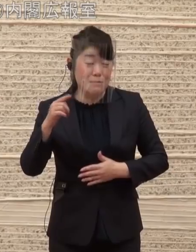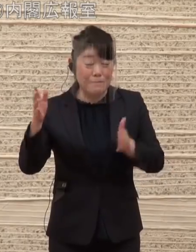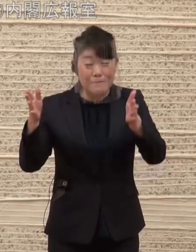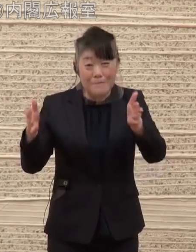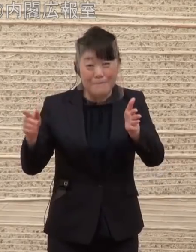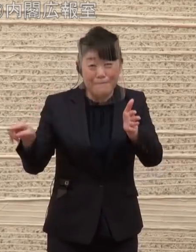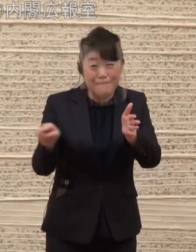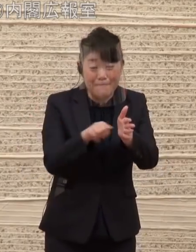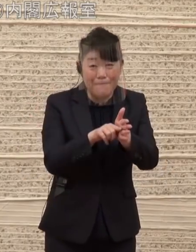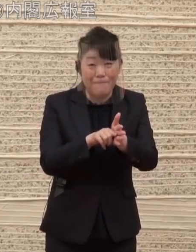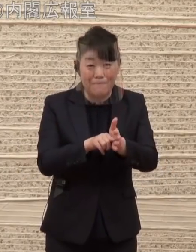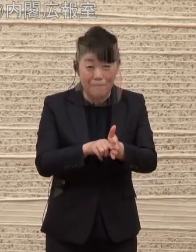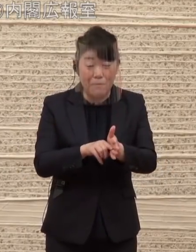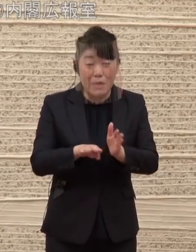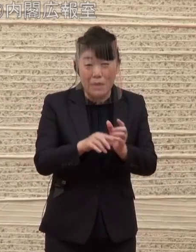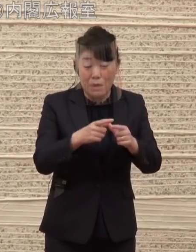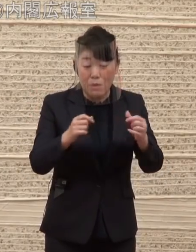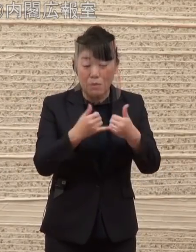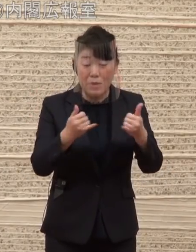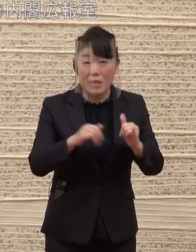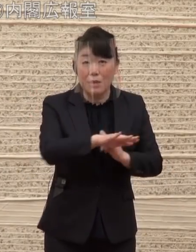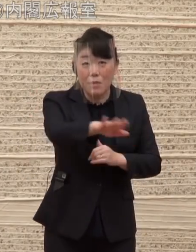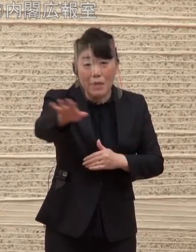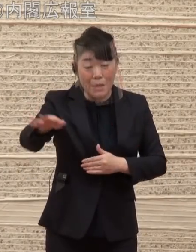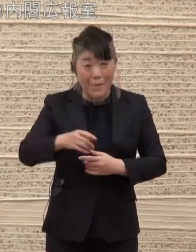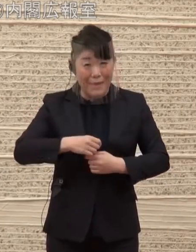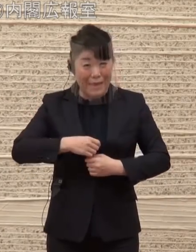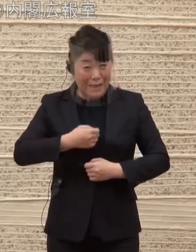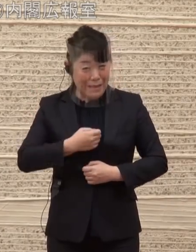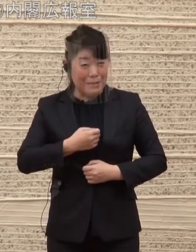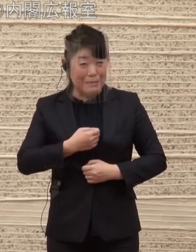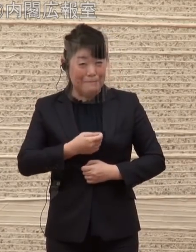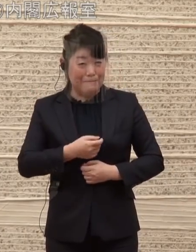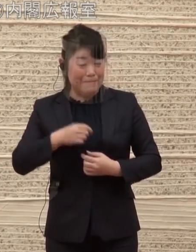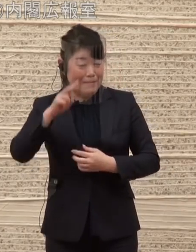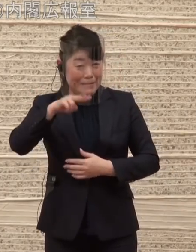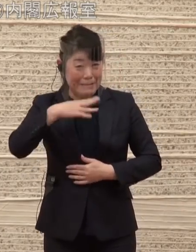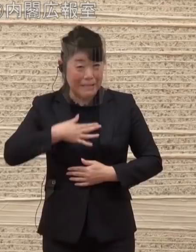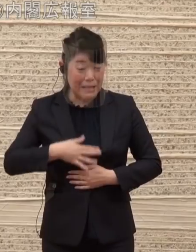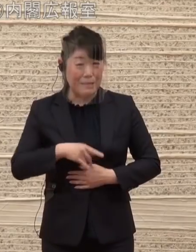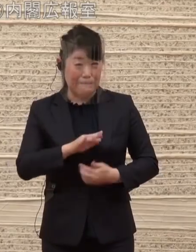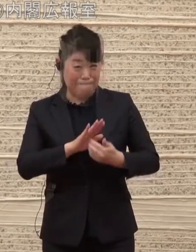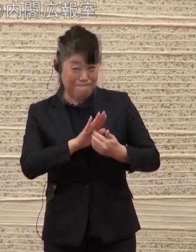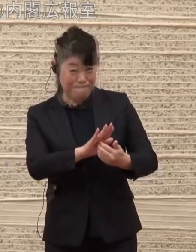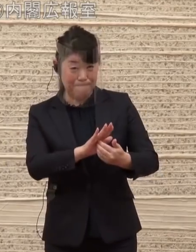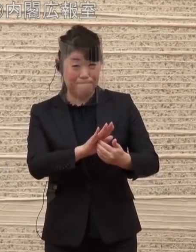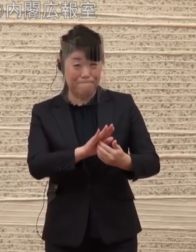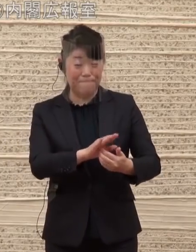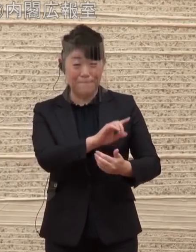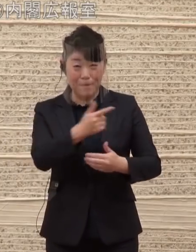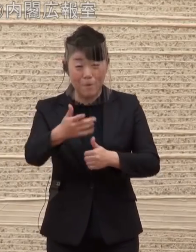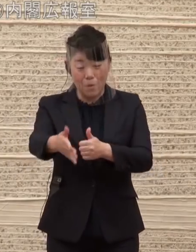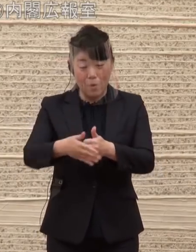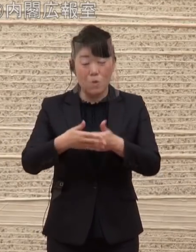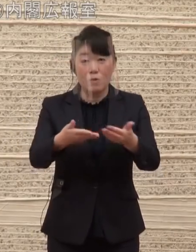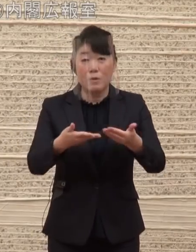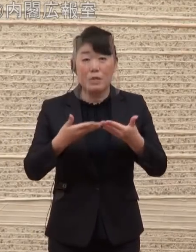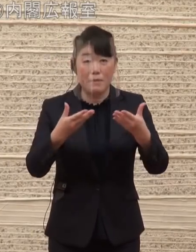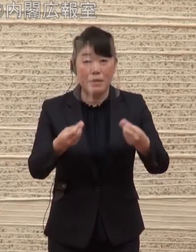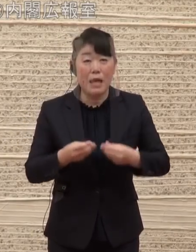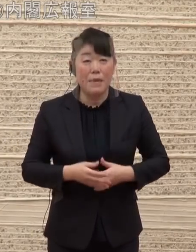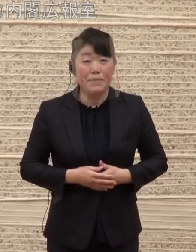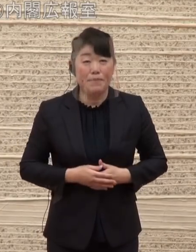正しく恐れ必要な行動変容に協力してくださいました